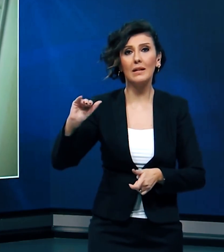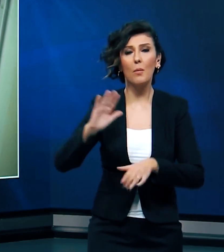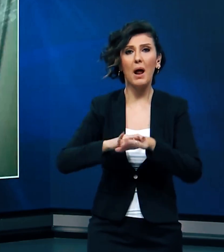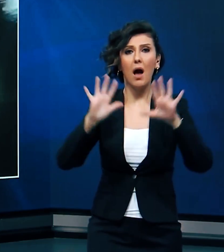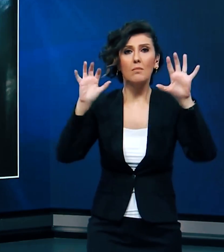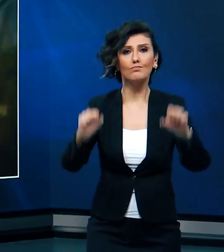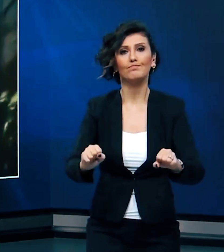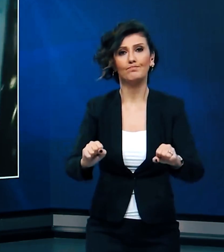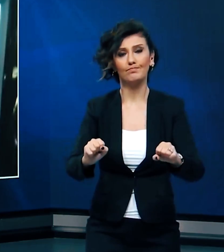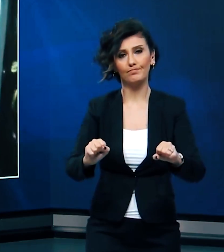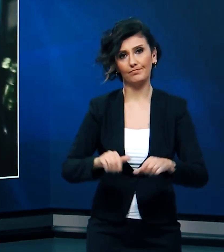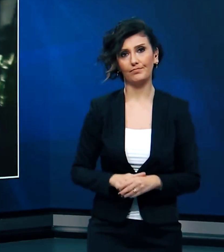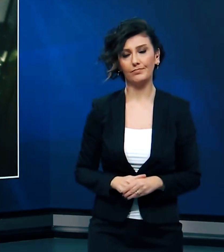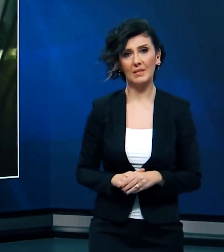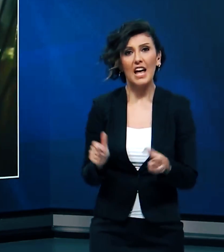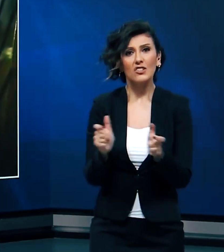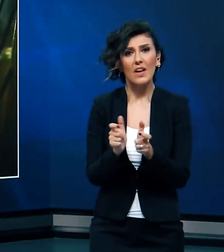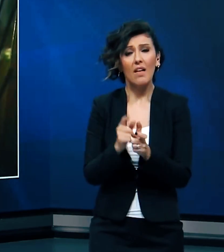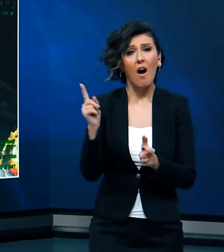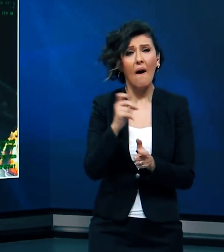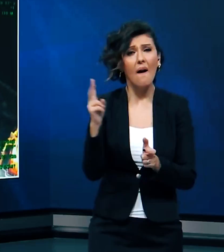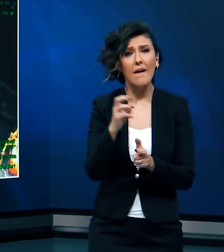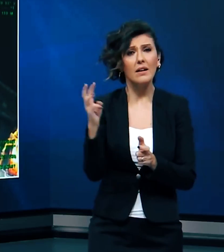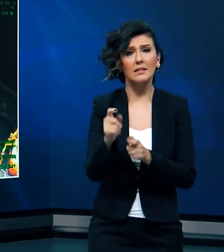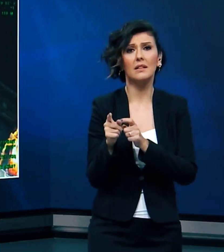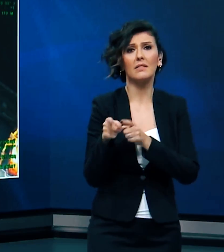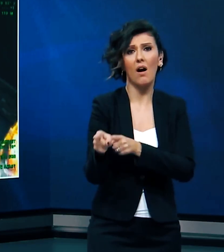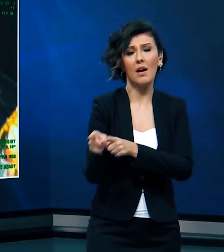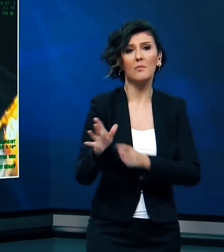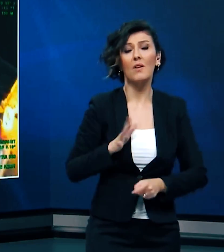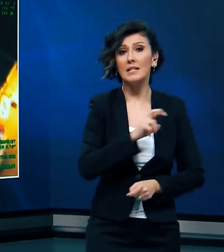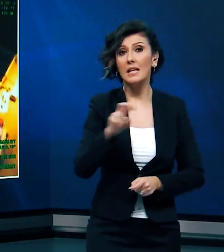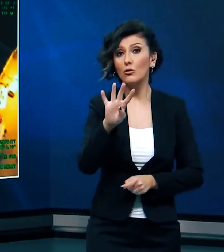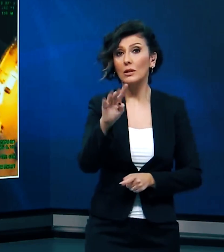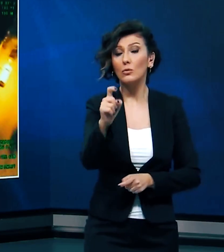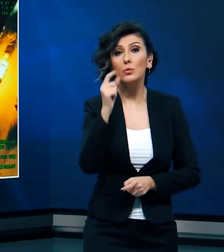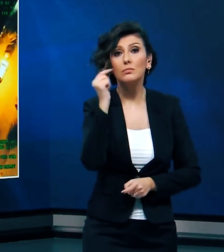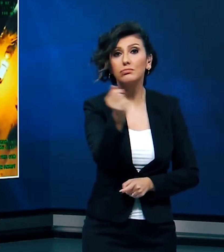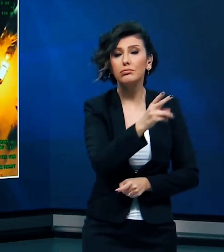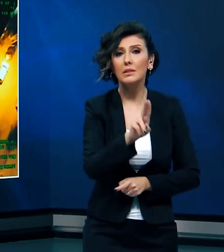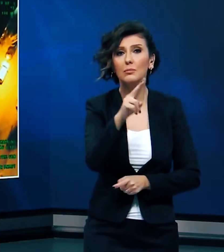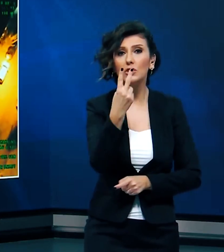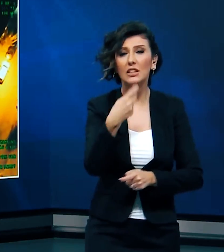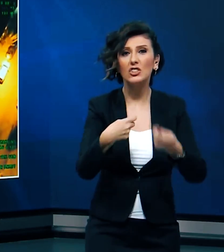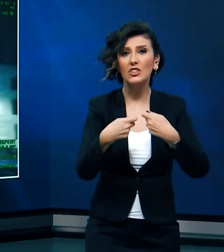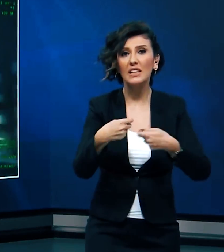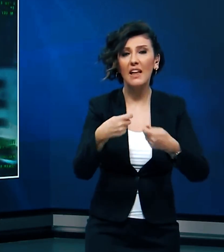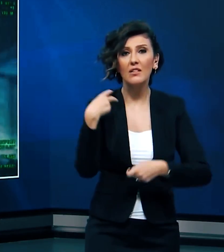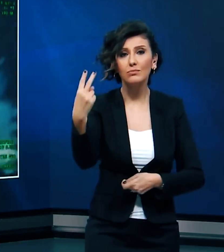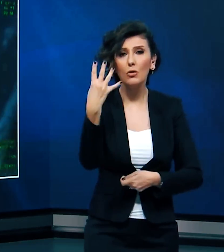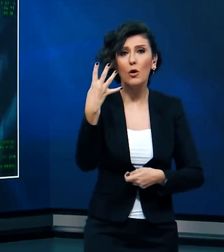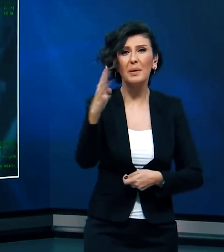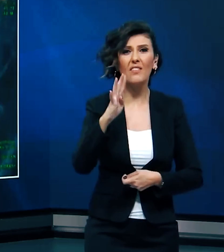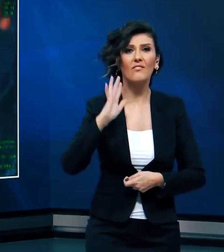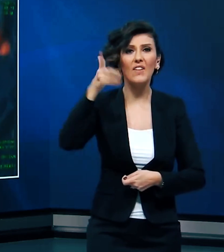konuldu. Çete aylardır takip ediliyordu. 849 şahıs ve 72 şirkete ait 4000'den fazla